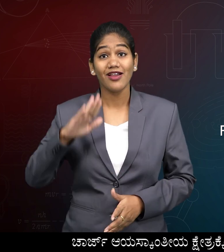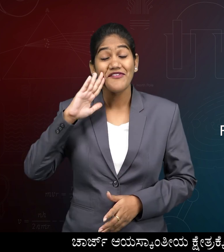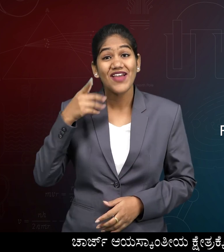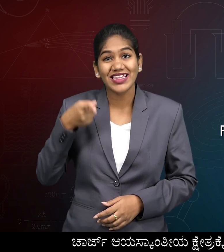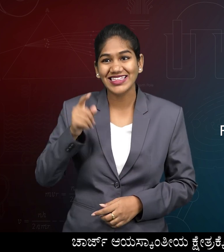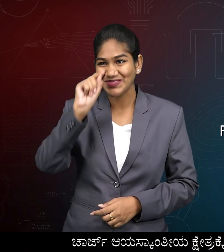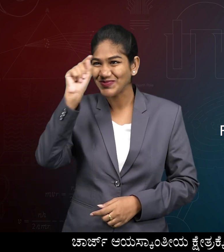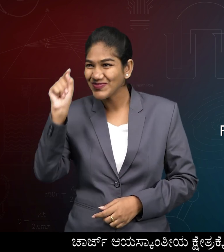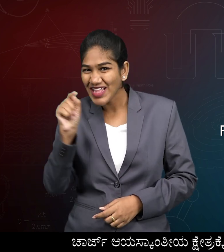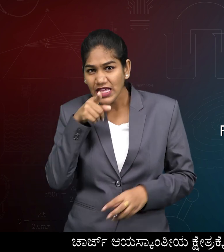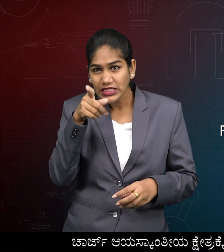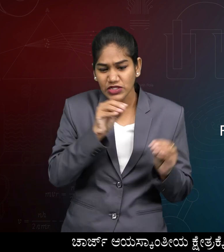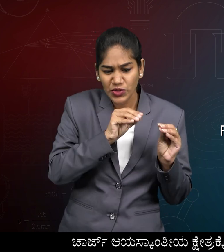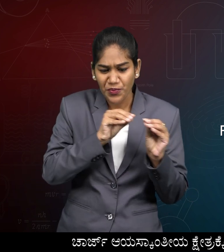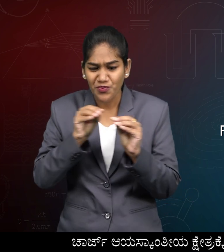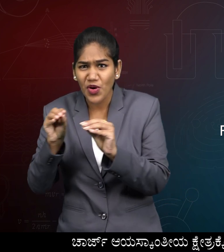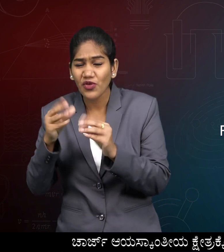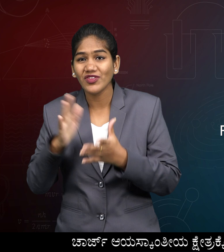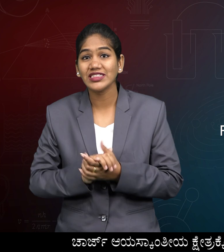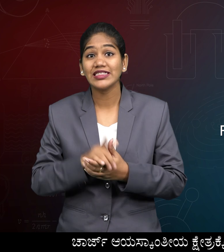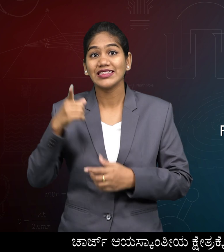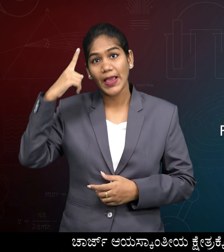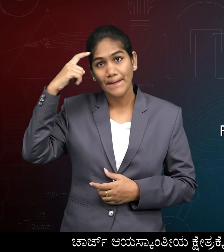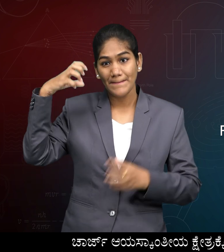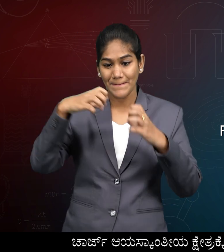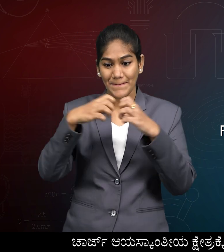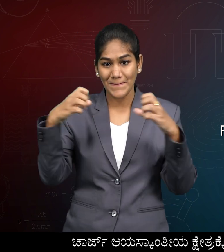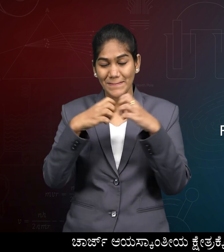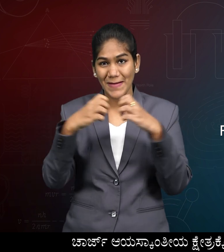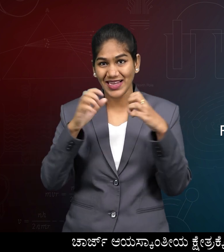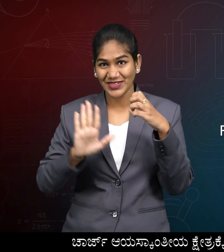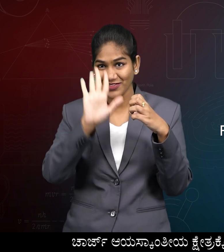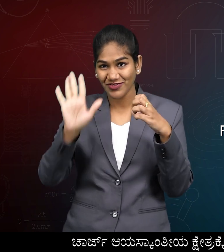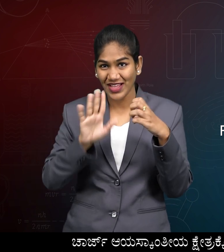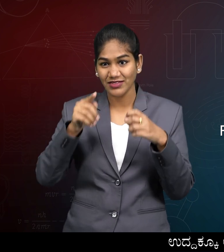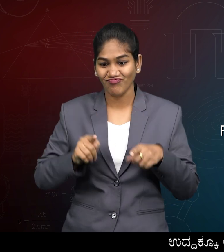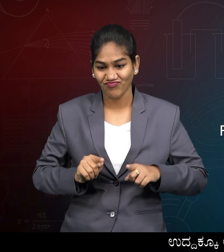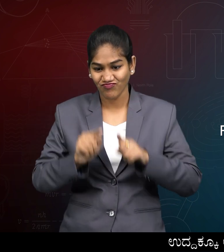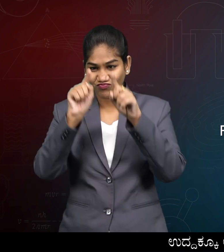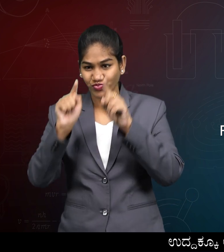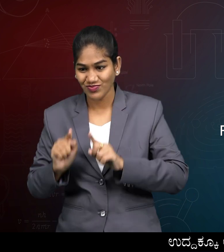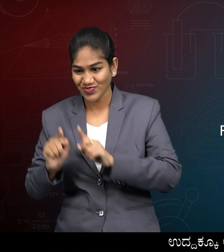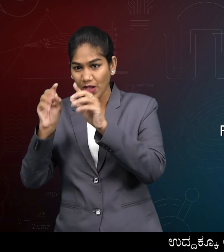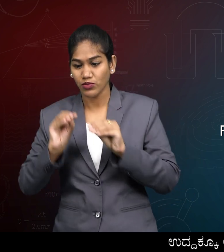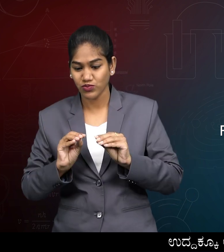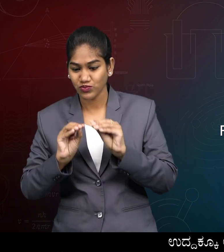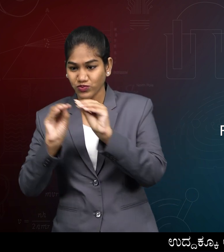ಚಾರ್ಜ್ ಆಯಸ್ಕಾಂತೀಯ ಕ್ಷೇತ್ರಕ್ಕೆ ಸಮಾನಾಂತರವಾಗಿ ಚಲಿಸಿದಾಗ ಕಾಂತಕ್ಷೇತ್ರದ ಉದ್ದಕ್ಕೂ ಅಥವಾ